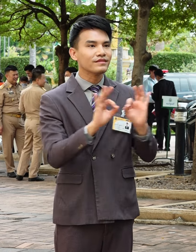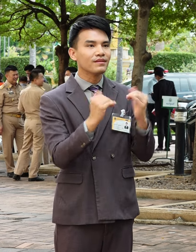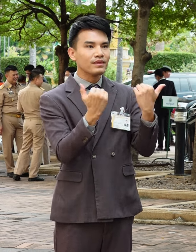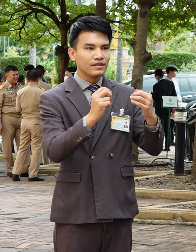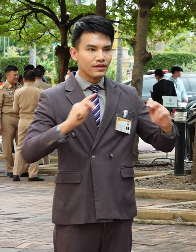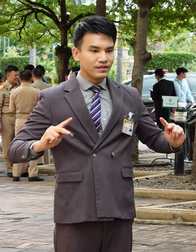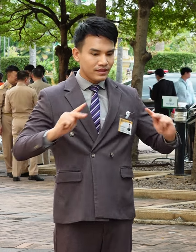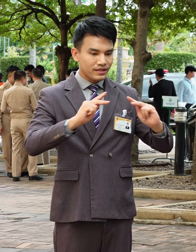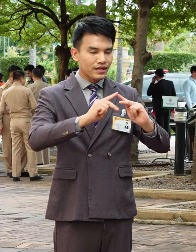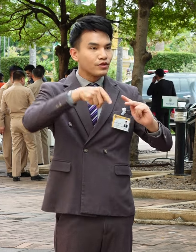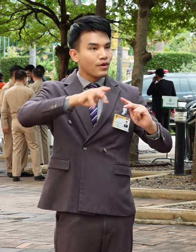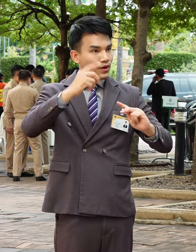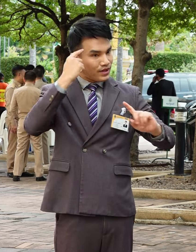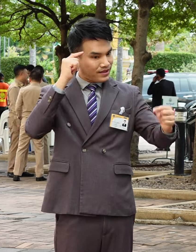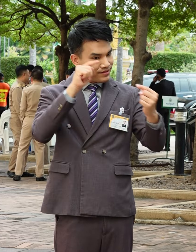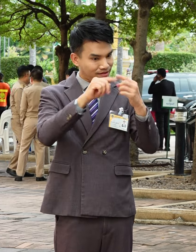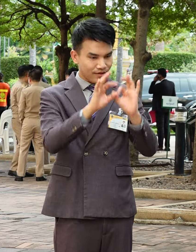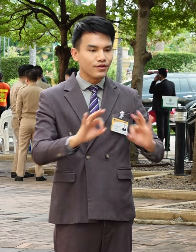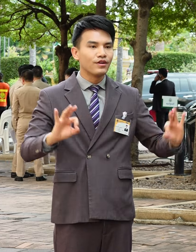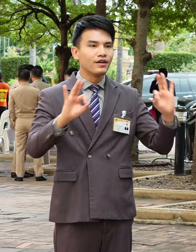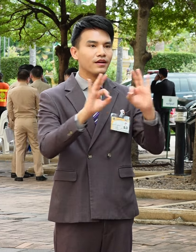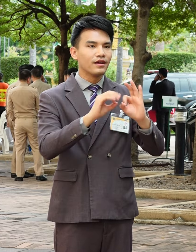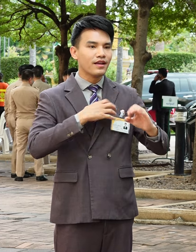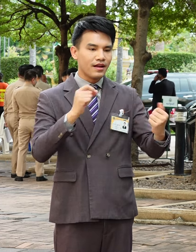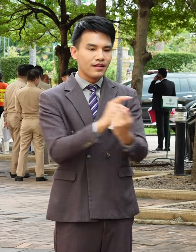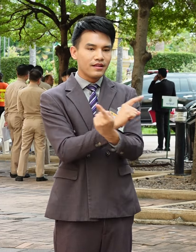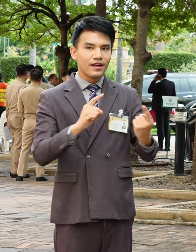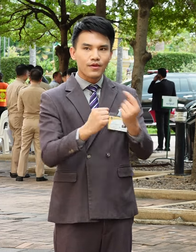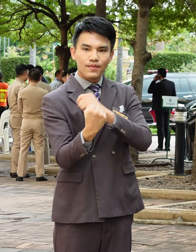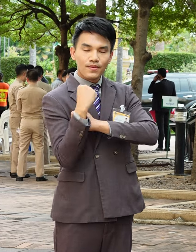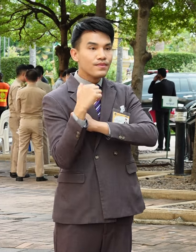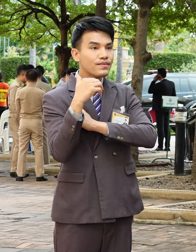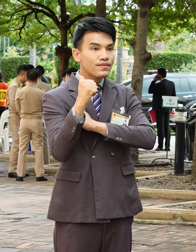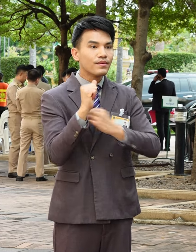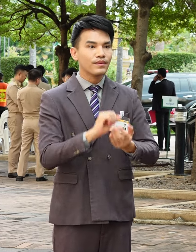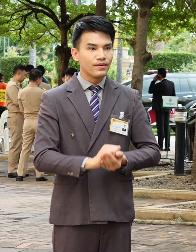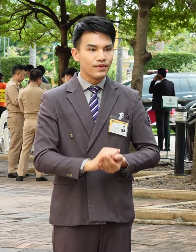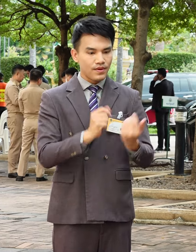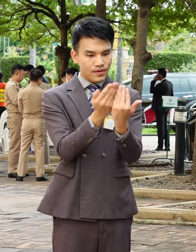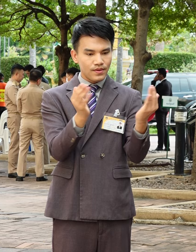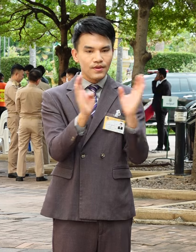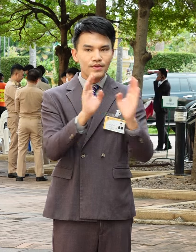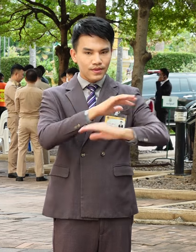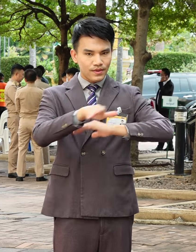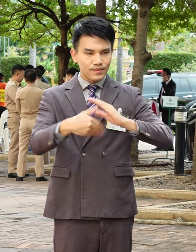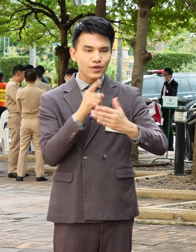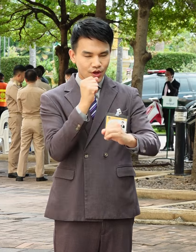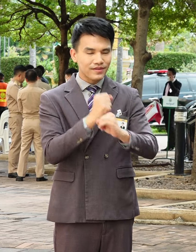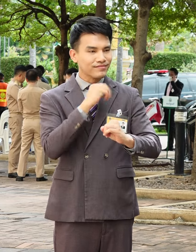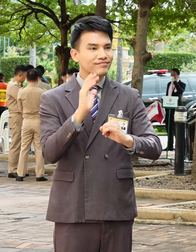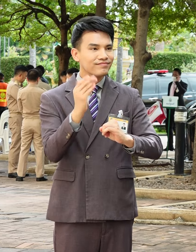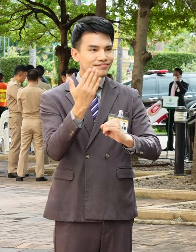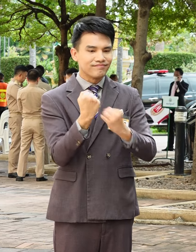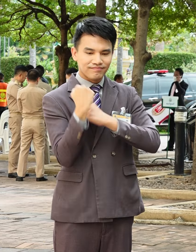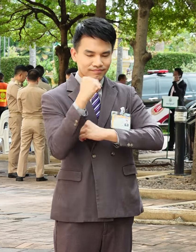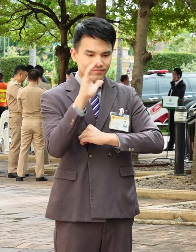ระทรวงพม.นั้นเห็นถึงความสำคัญนะครับว่าจะสร้างสังคมให้มีความเข้มแข็งจะสร้างสถาบันครอบครัวนั้นต้องมาก่อนนะครับต้องมี